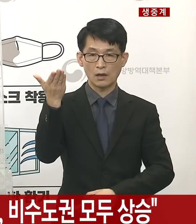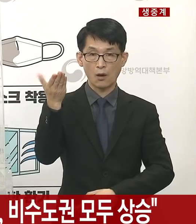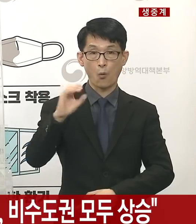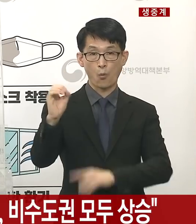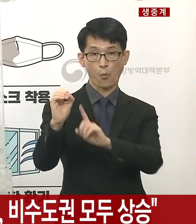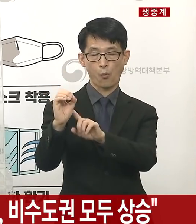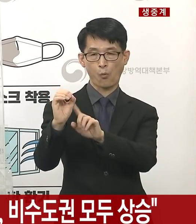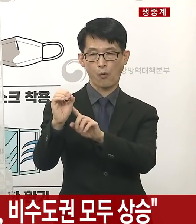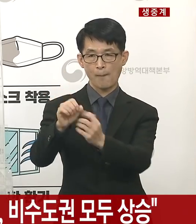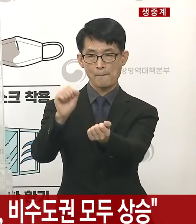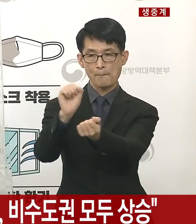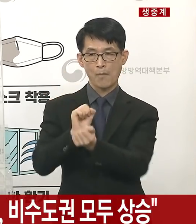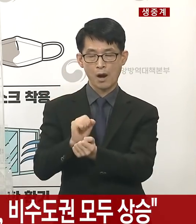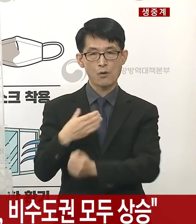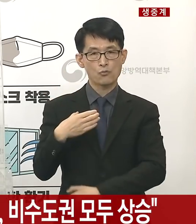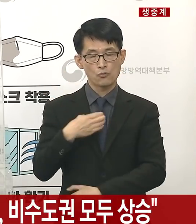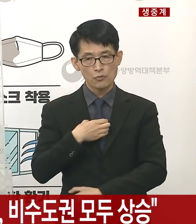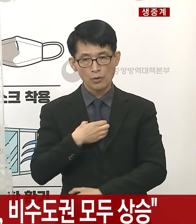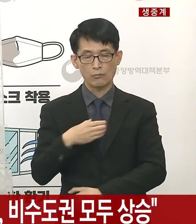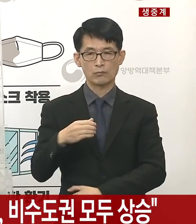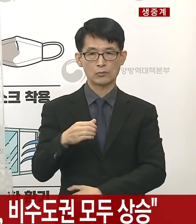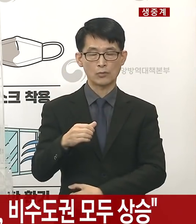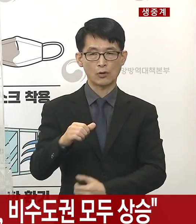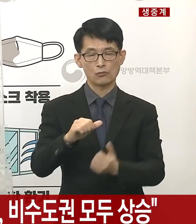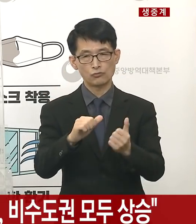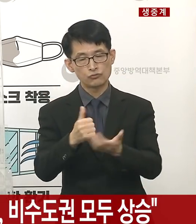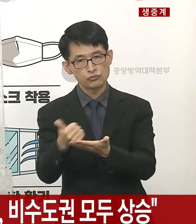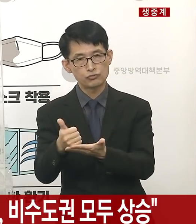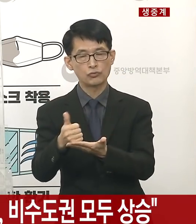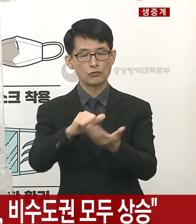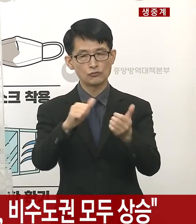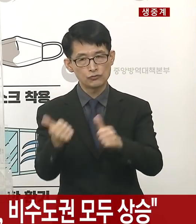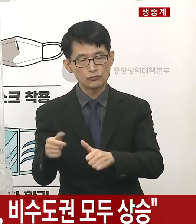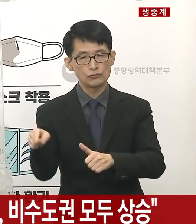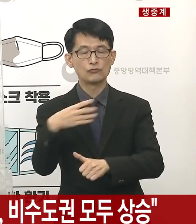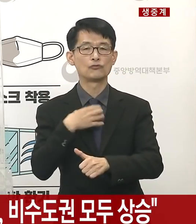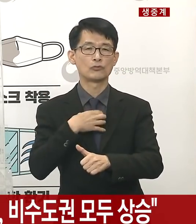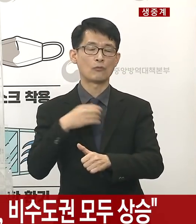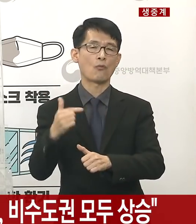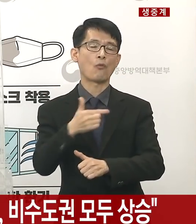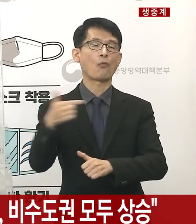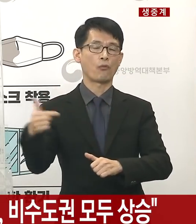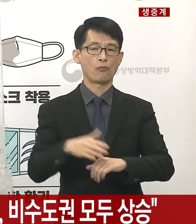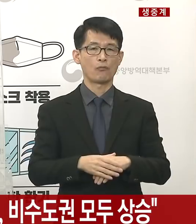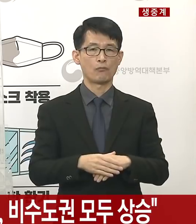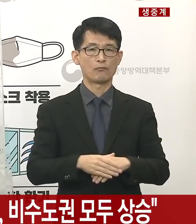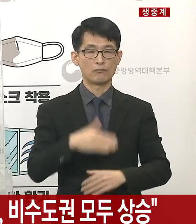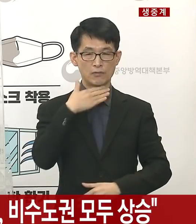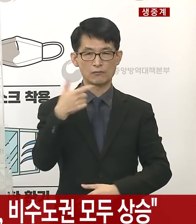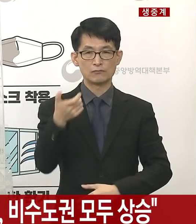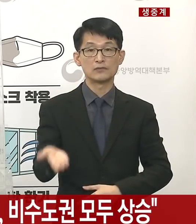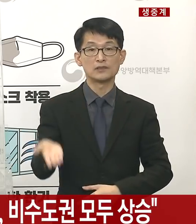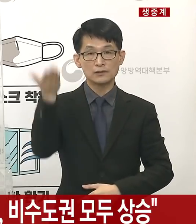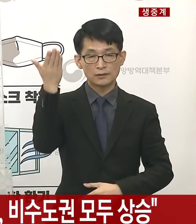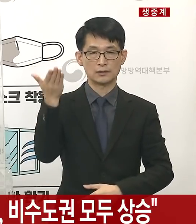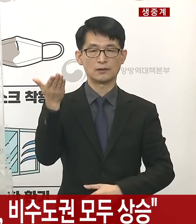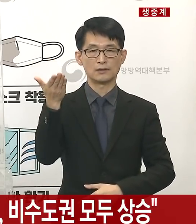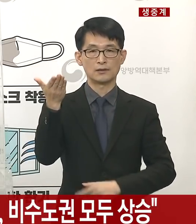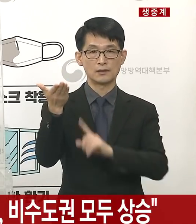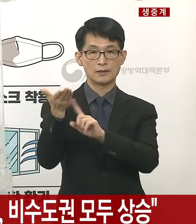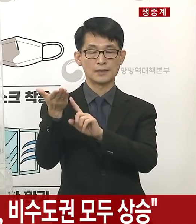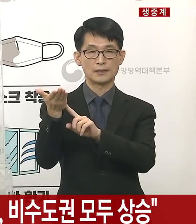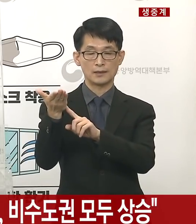고령층에는 위중증률 그리고 치명률이 높은 상황입니다. 60대 이상 고령층에서는